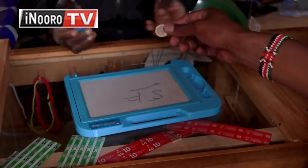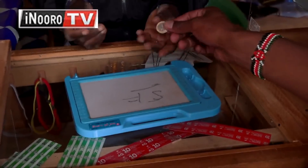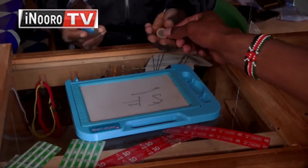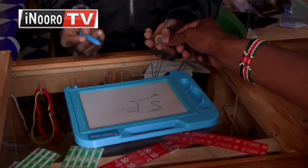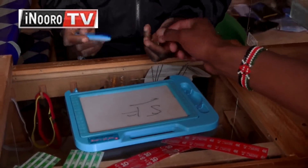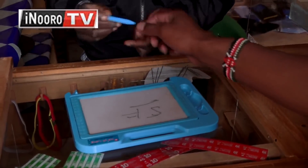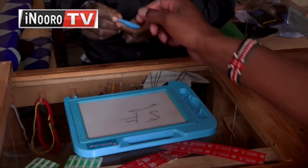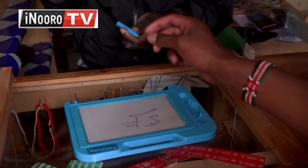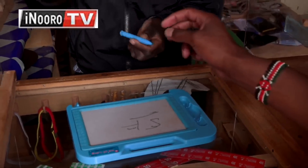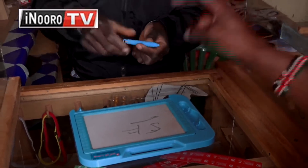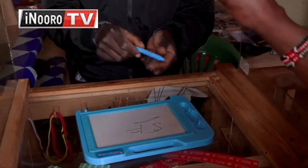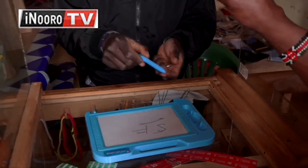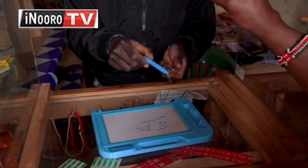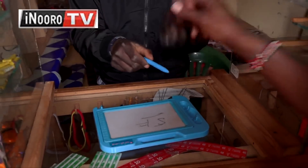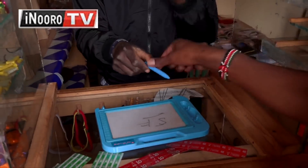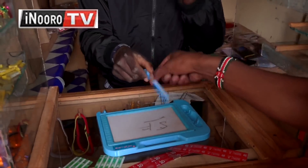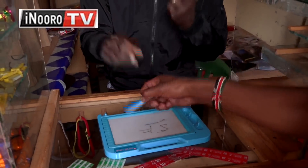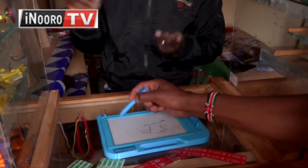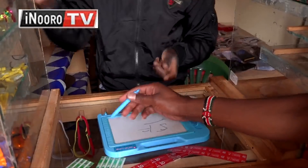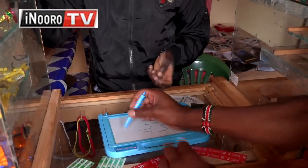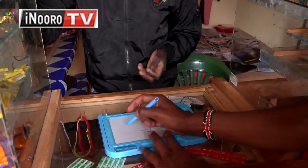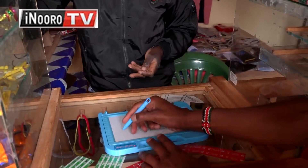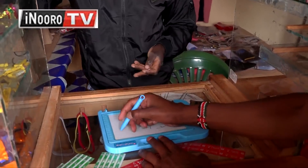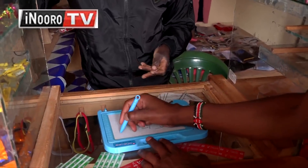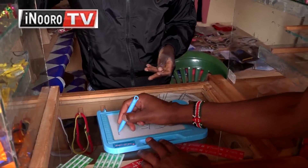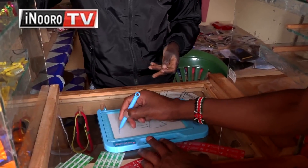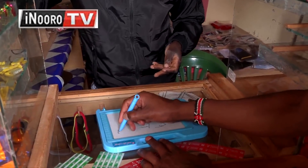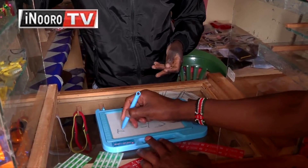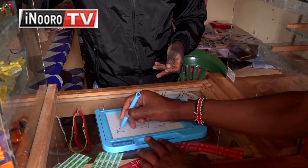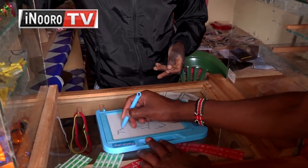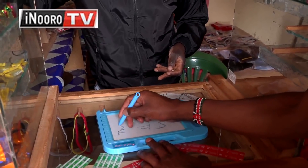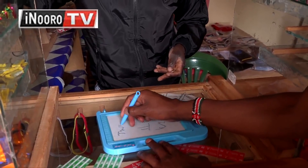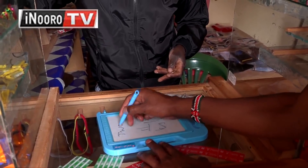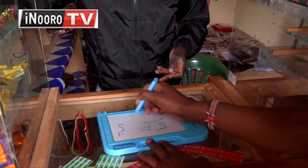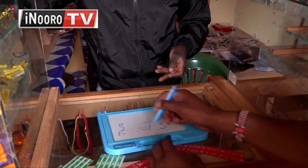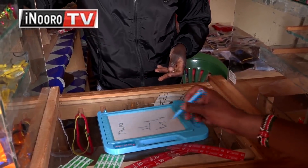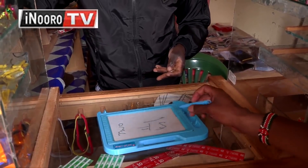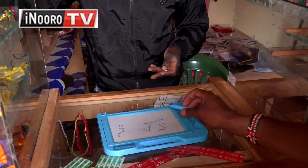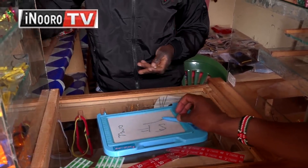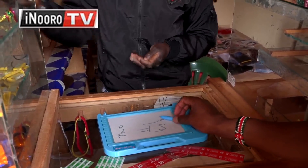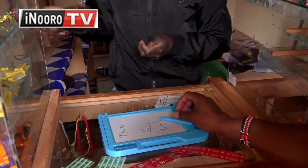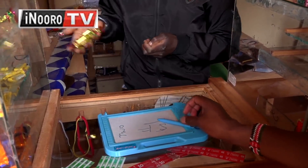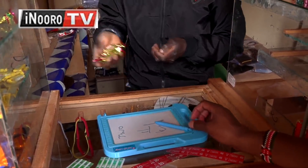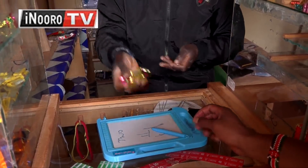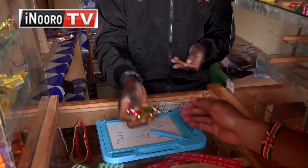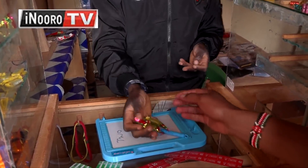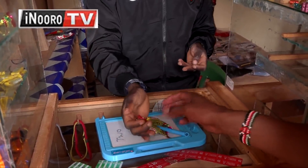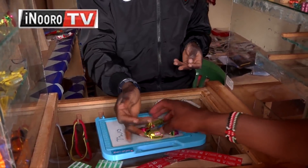kuona andu makiruta kuheana ndumiriri na njira ya ciiko, makiuga iyo noyo njira ya kuhuthia moritu maria makorenaga namo o